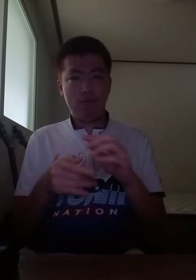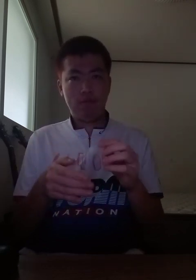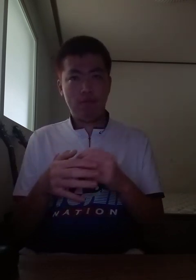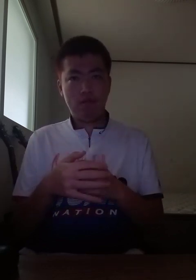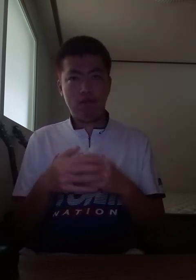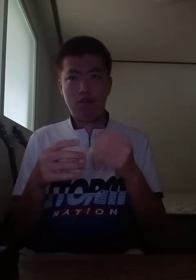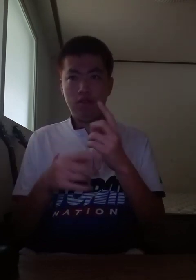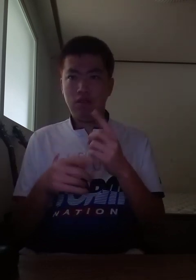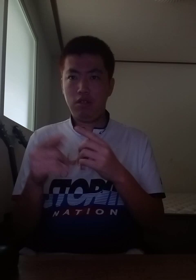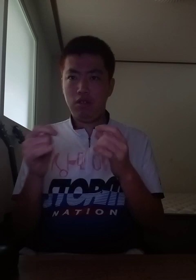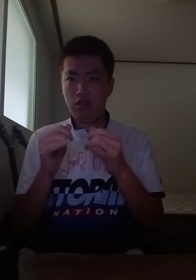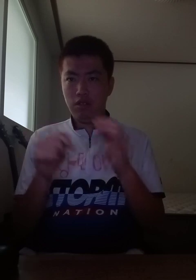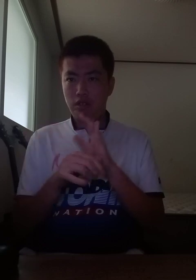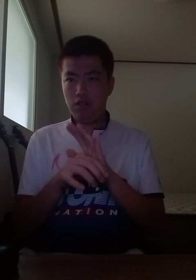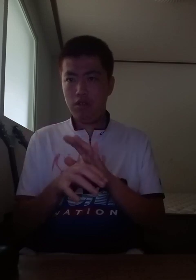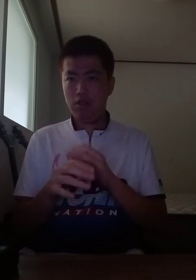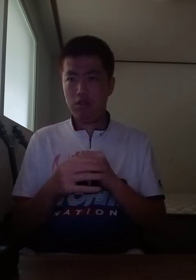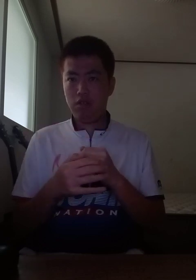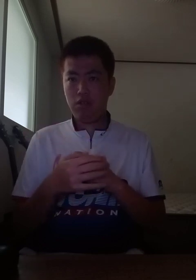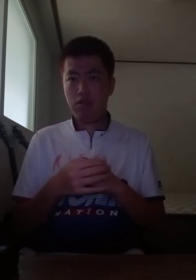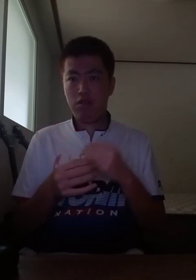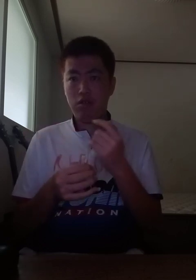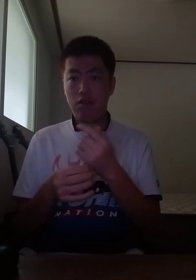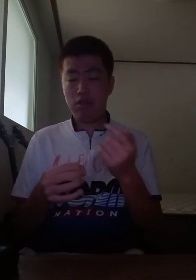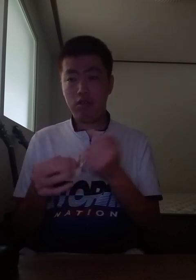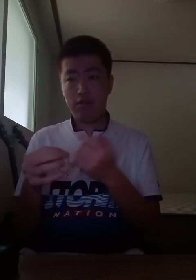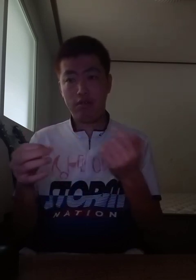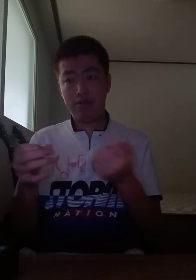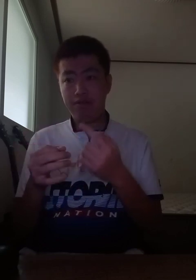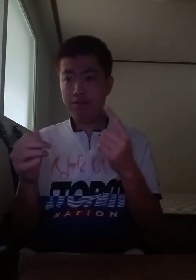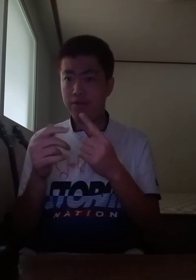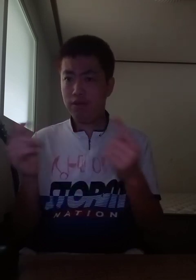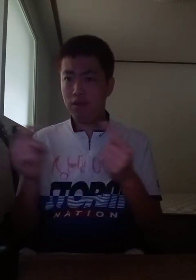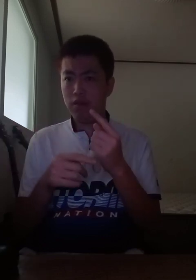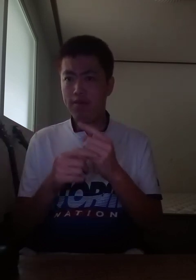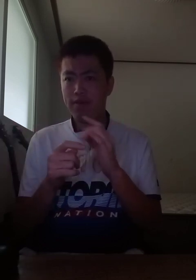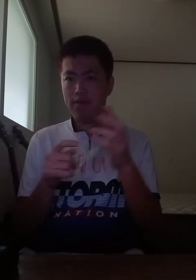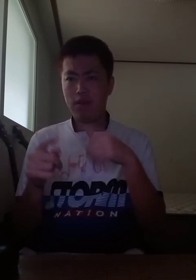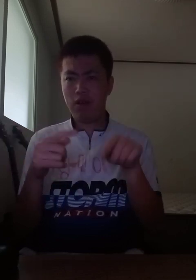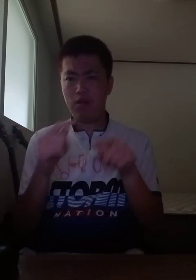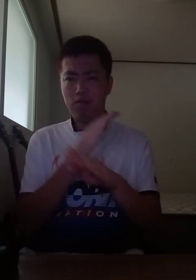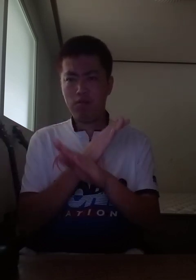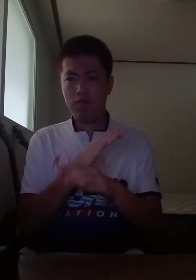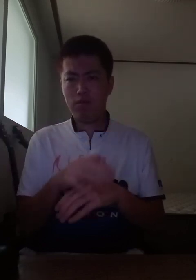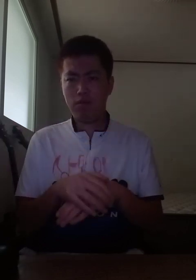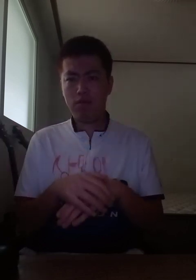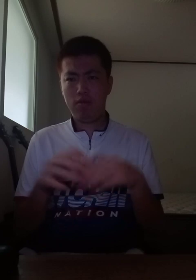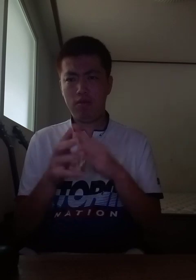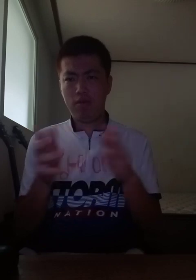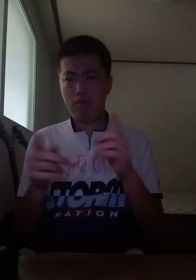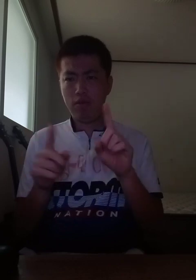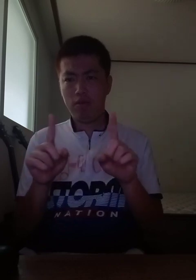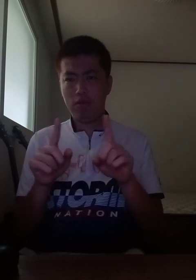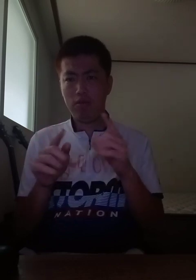가장 처음 생긴 아파트라고 합니다. 그런데 이 아파트는 수십 년째 수돗물이 나오지 않고 있다고 하는데요. 주민들은 어떻게 생활하고 있을까요?